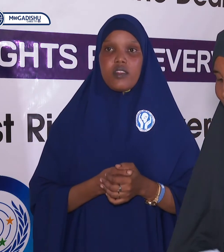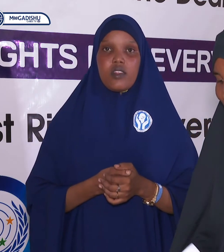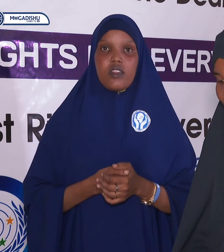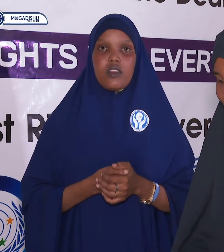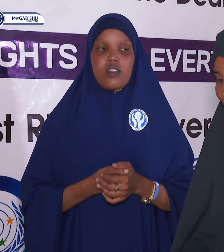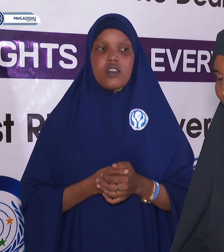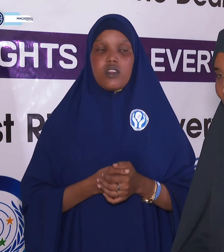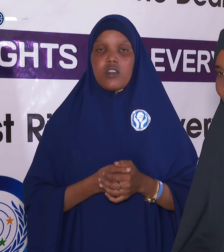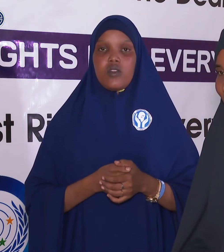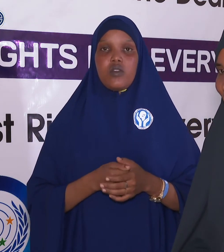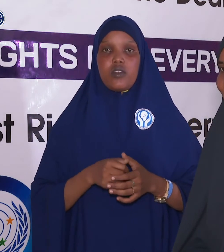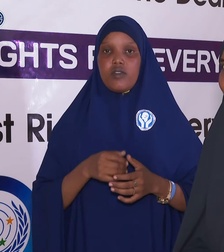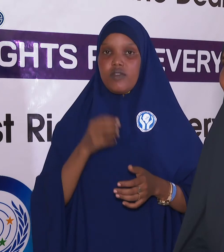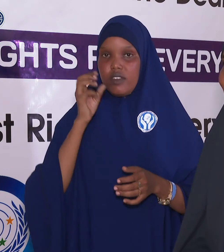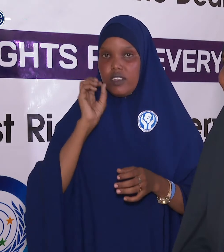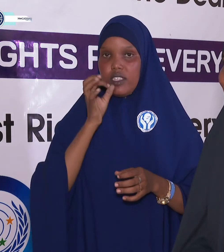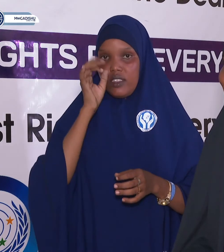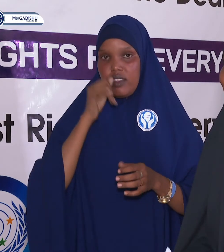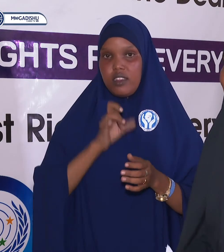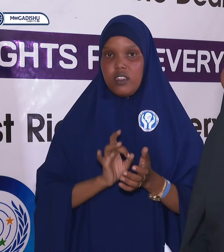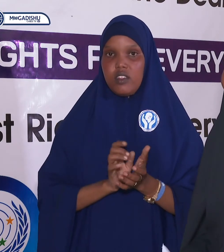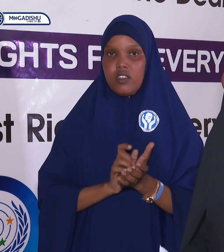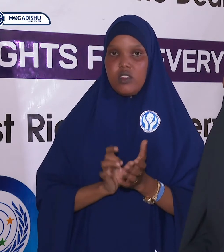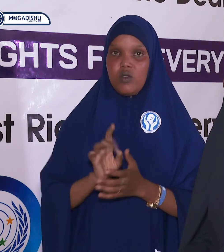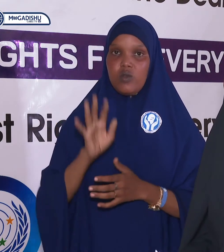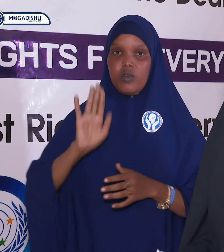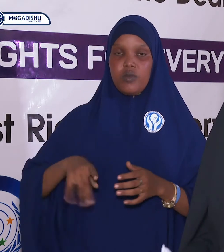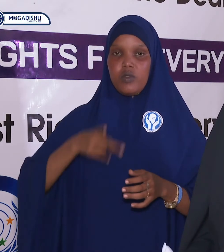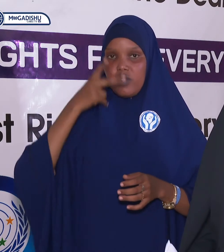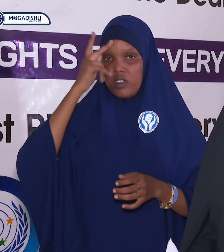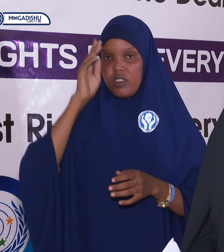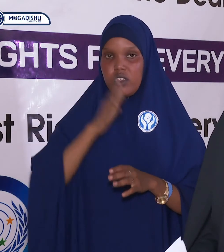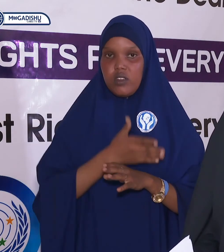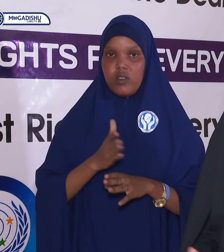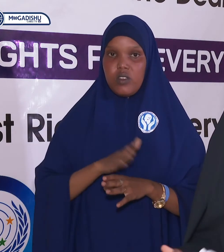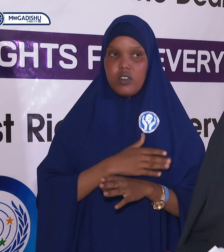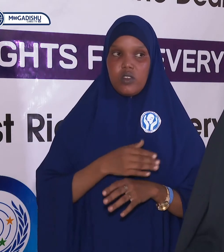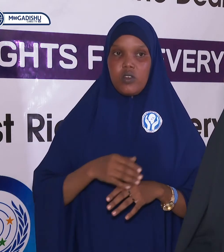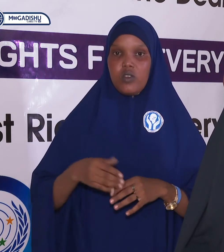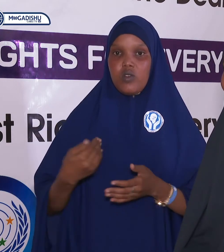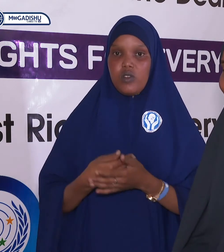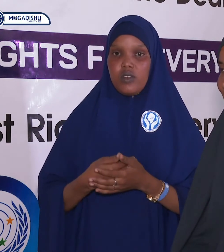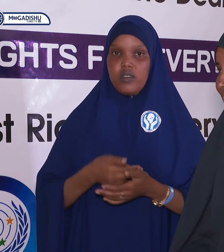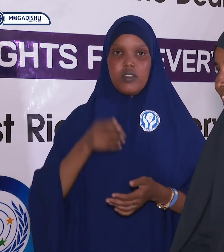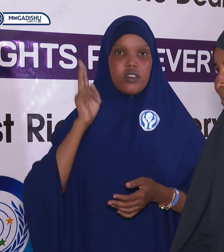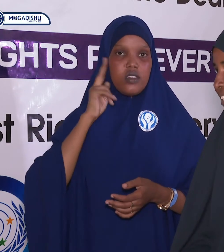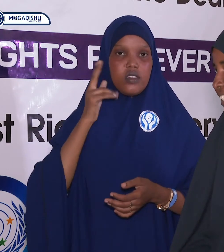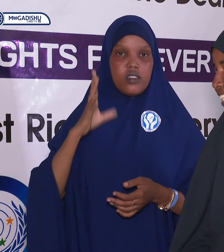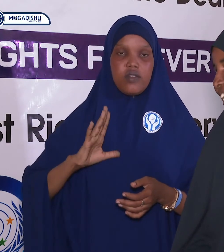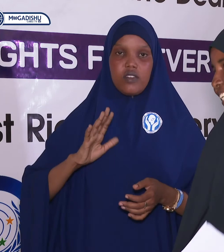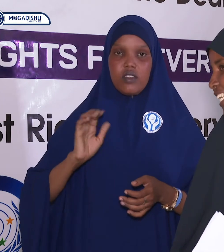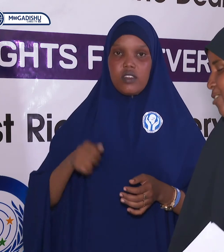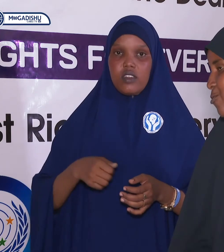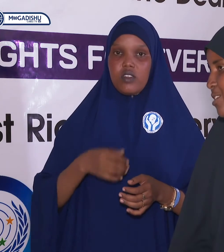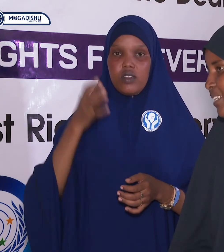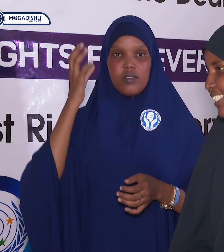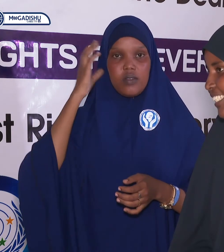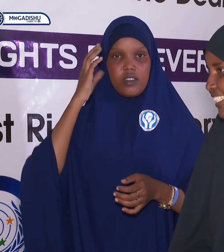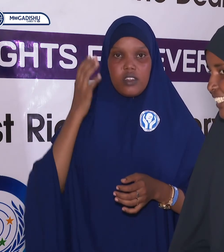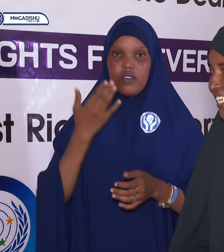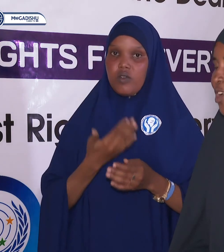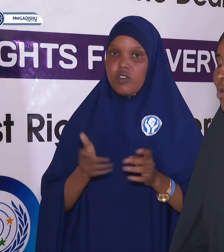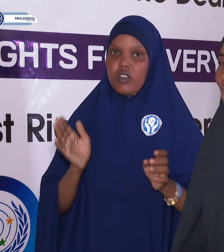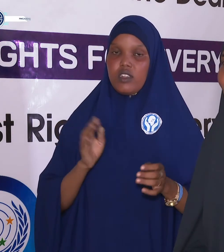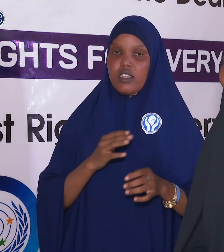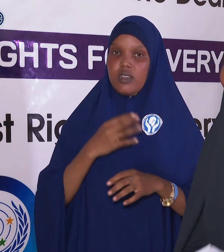aan waalidka la wadaaga waxay tahay waxaan leeyahay cunugaada maqalka naafada iyo cunugaada kan maqalkiisa dabiicigaha inay kuu siman